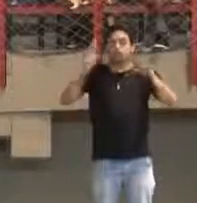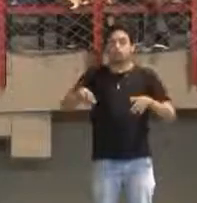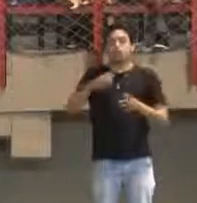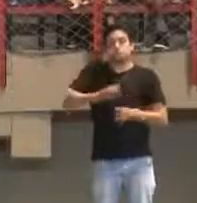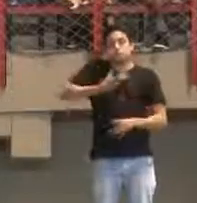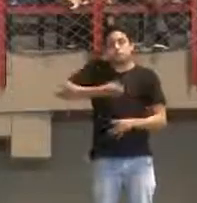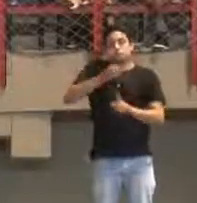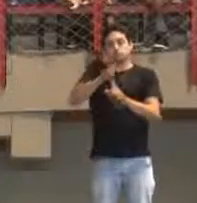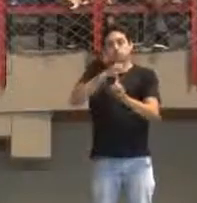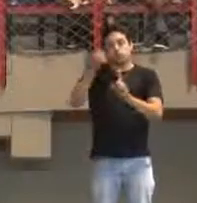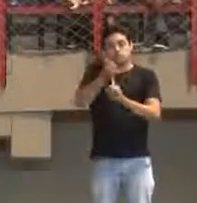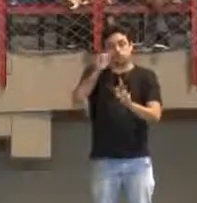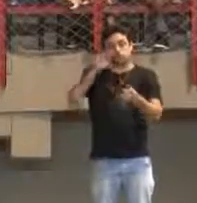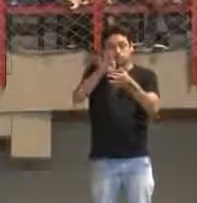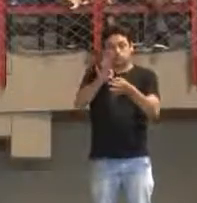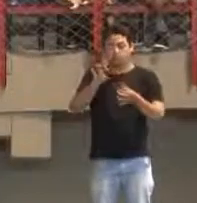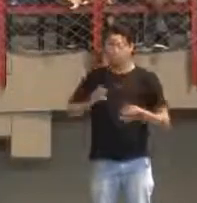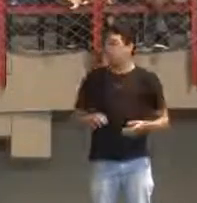social beleza